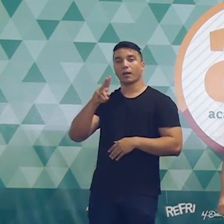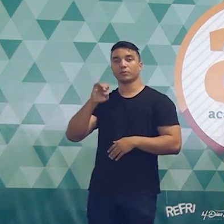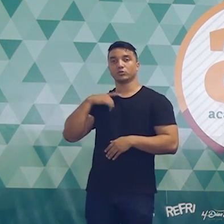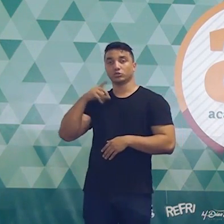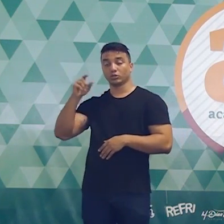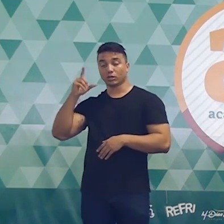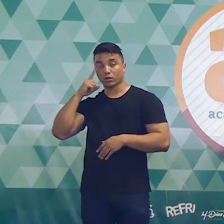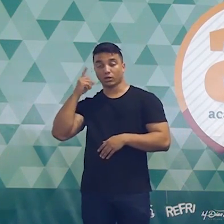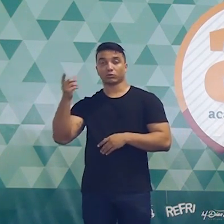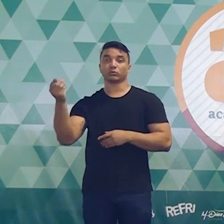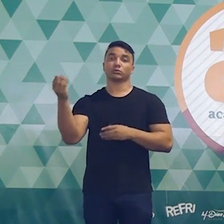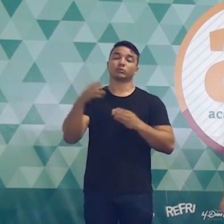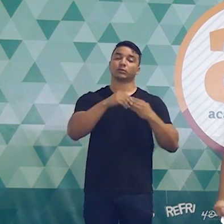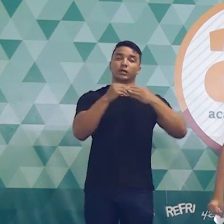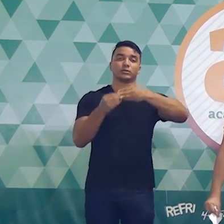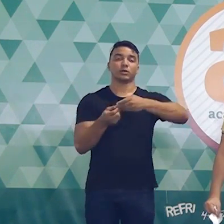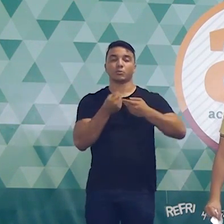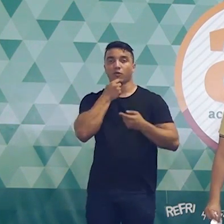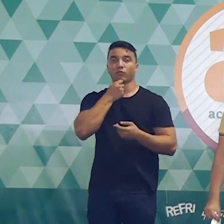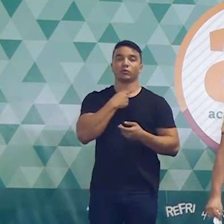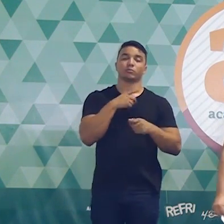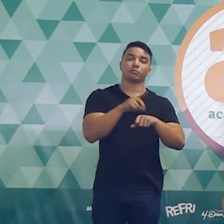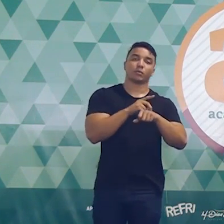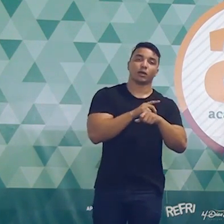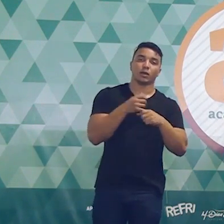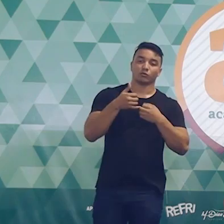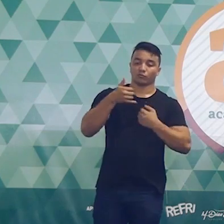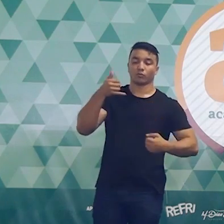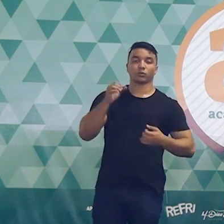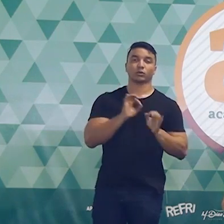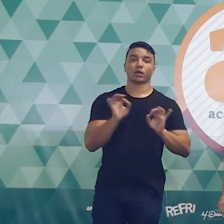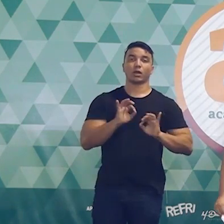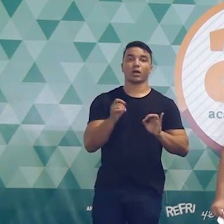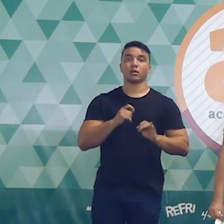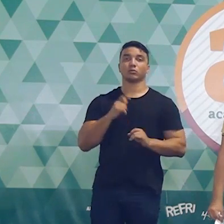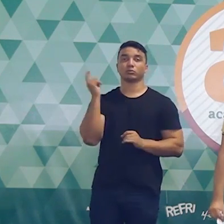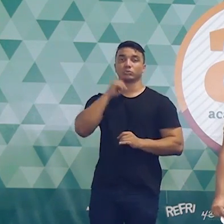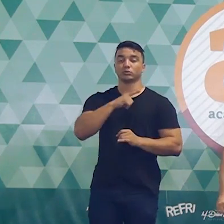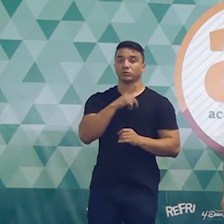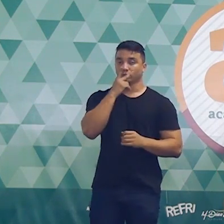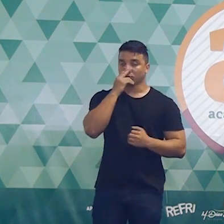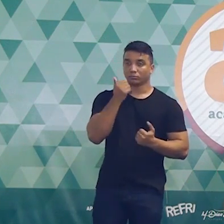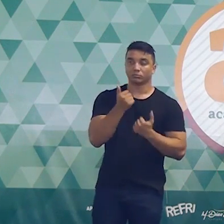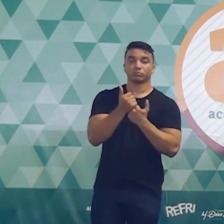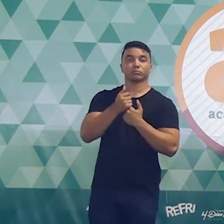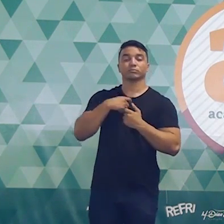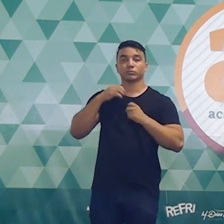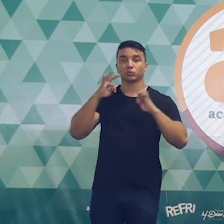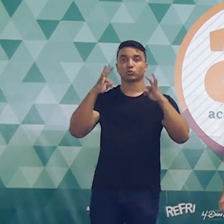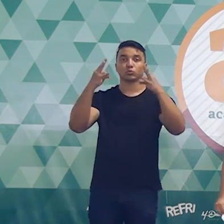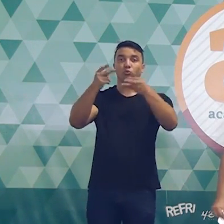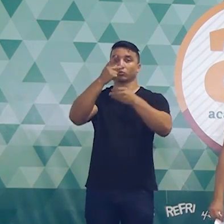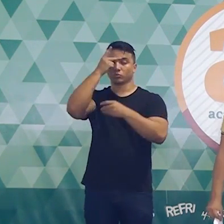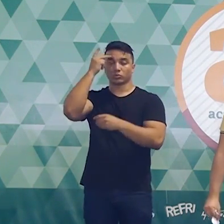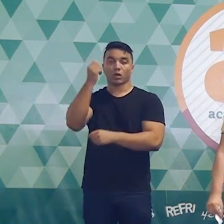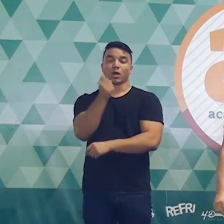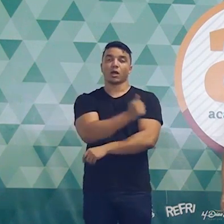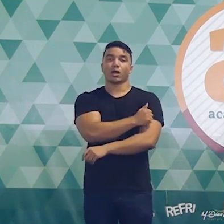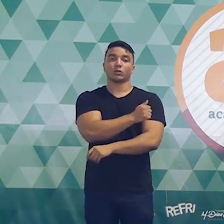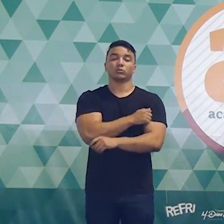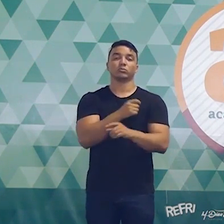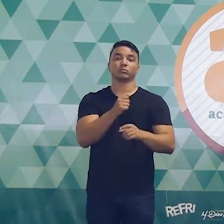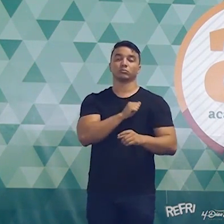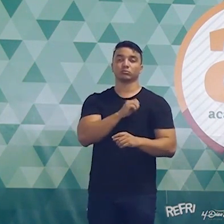Diego trazer um microfone preto, sem fio, capaz de atender com qualidade a todos os alunos